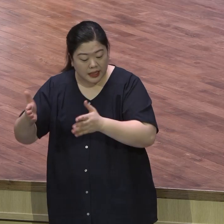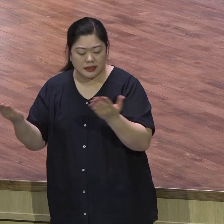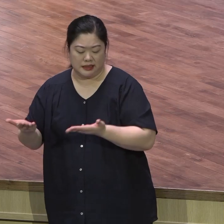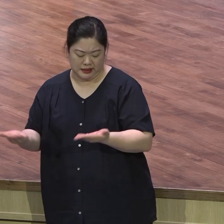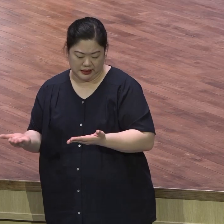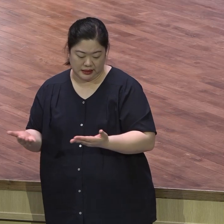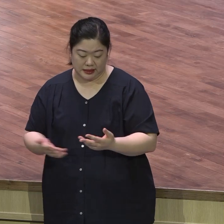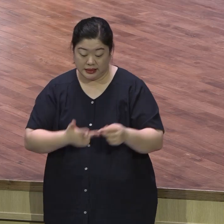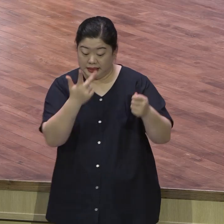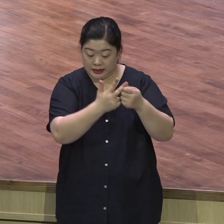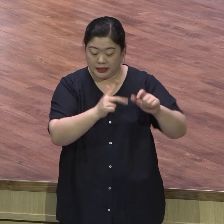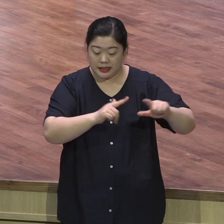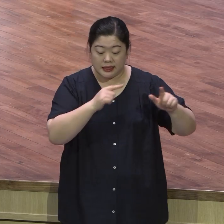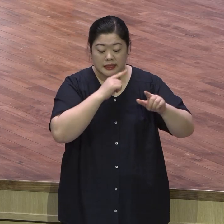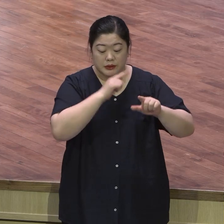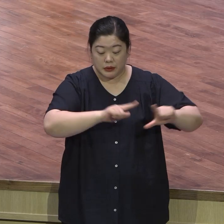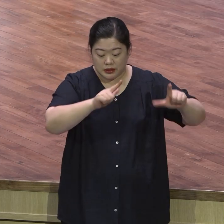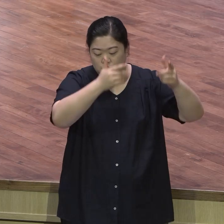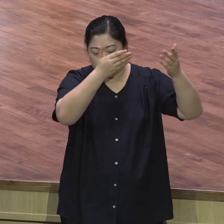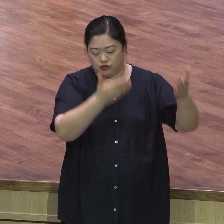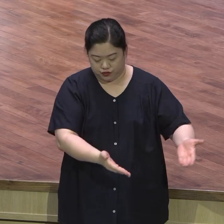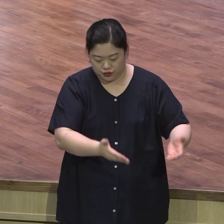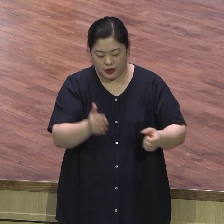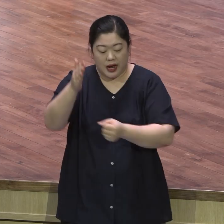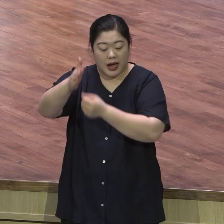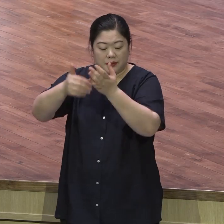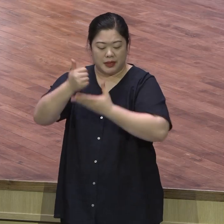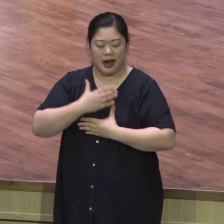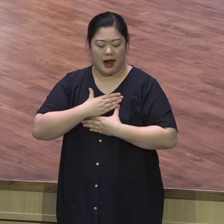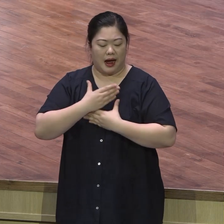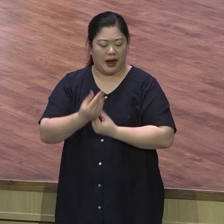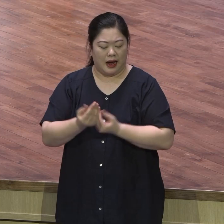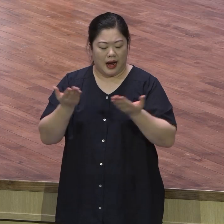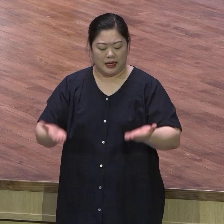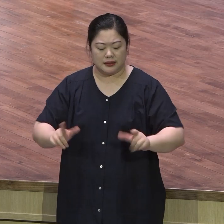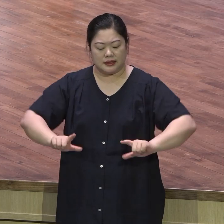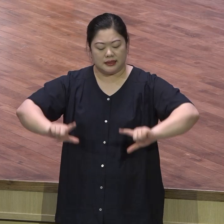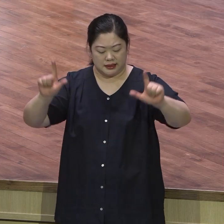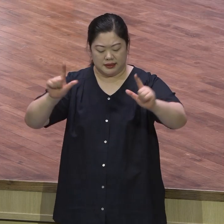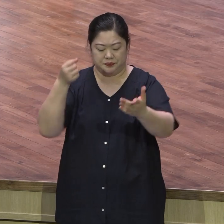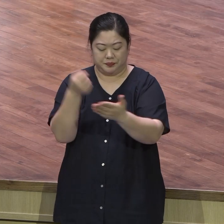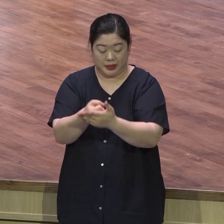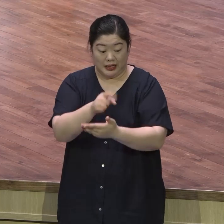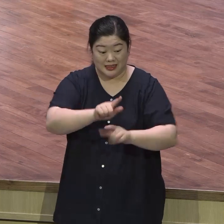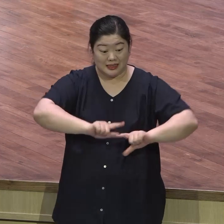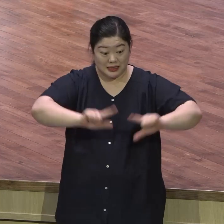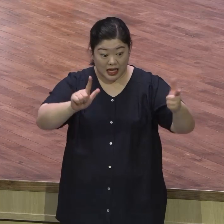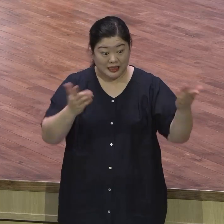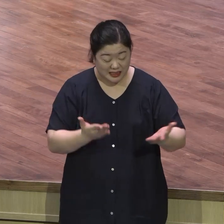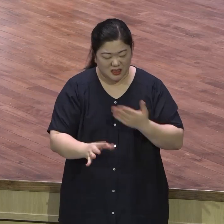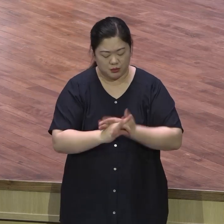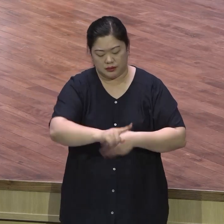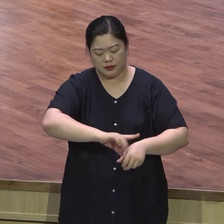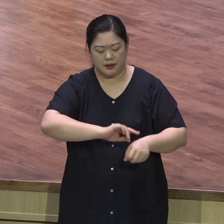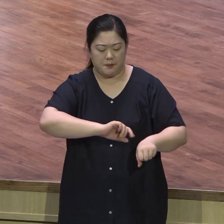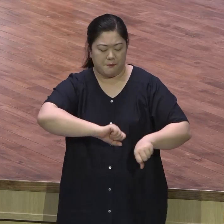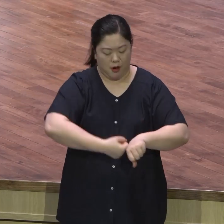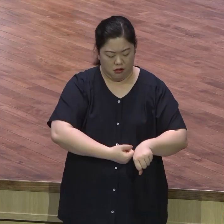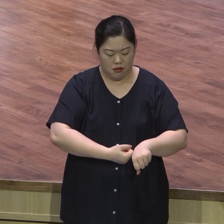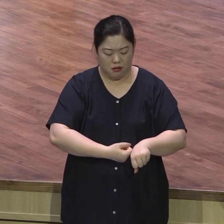거룩한 날이니 여호와께 엄숙한 안식일이라 누구든지 이 날에 일하는 자는 죽일지니 안식일에는